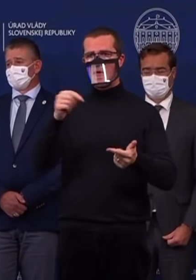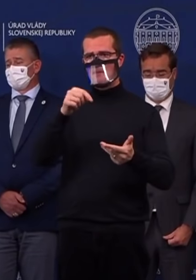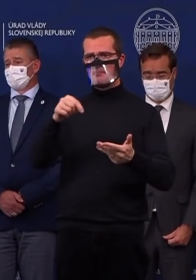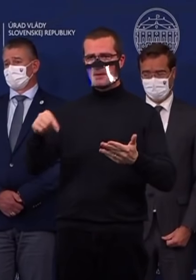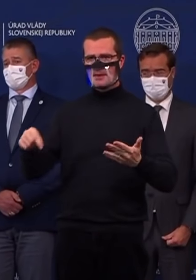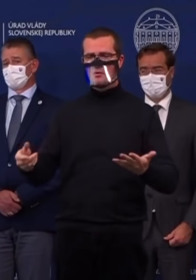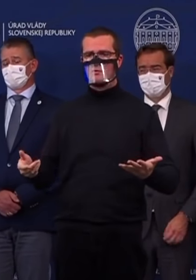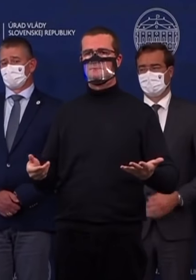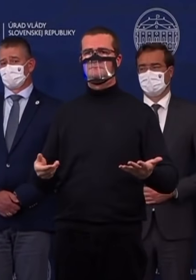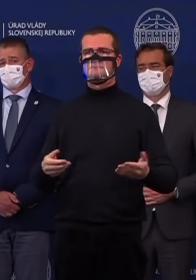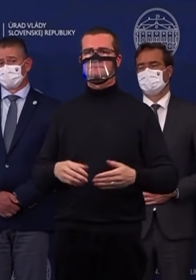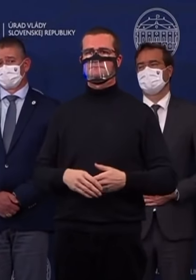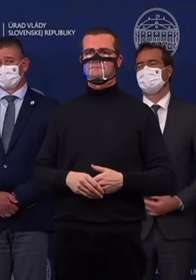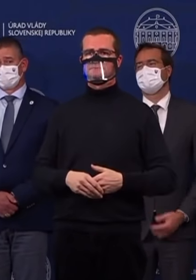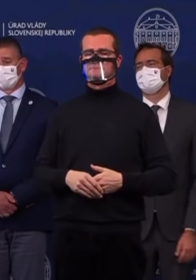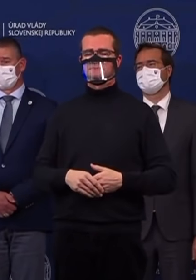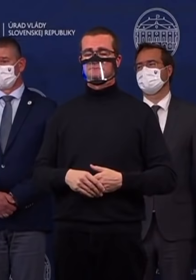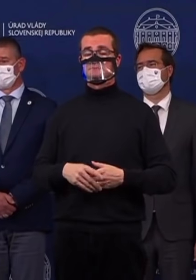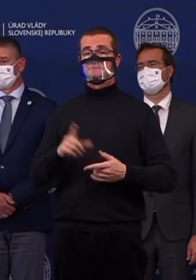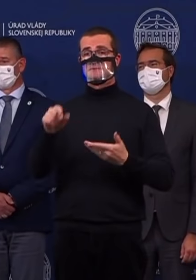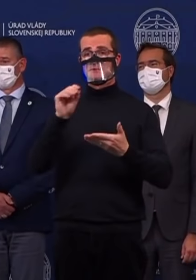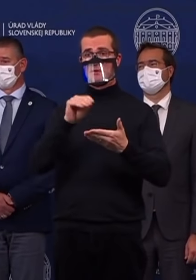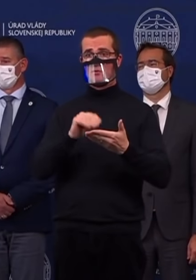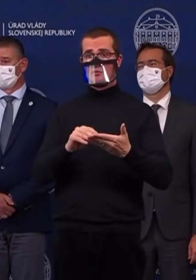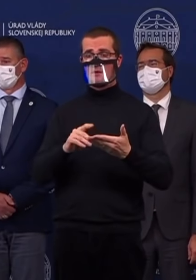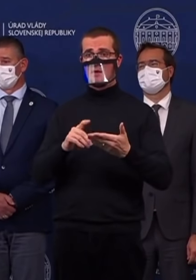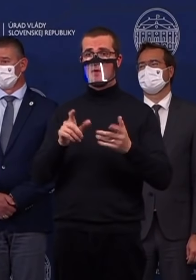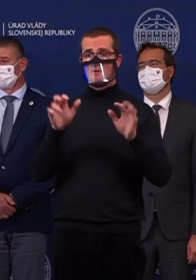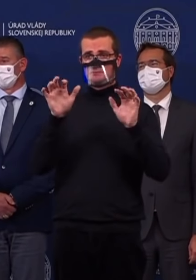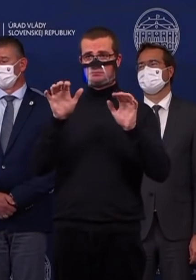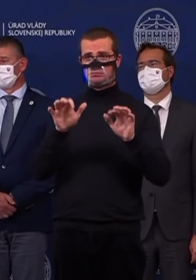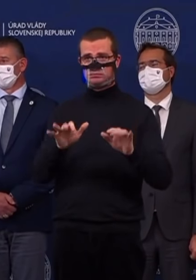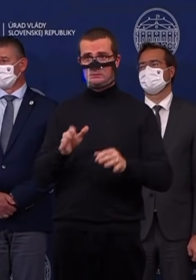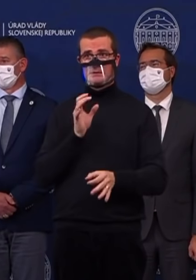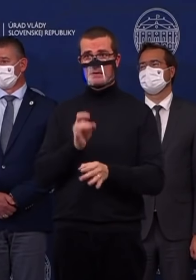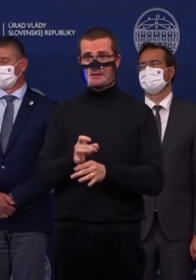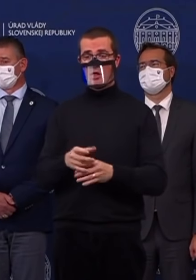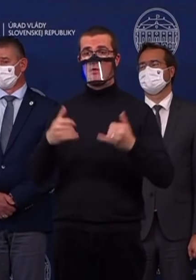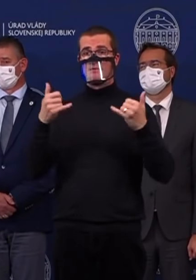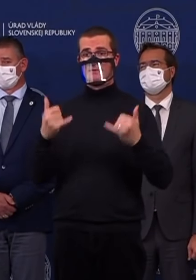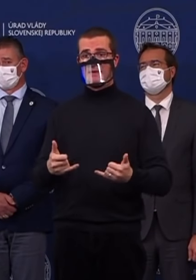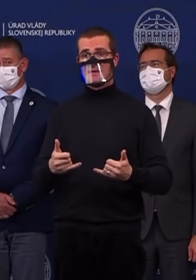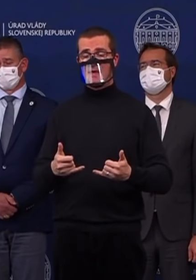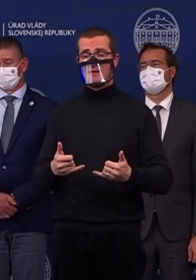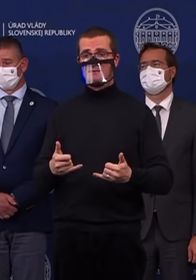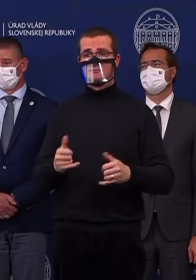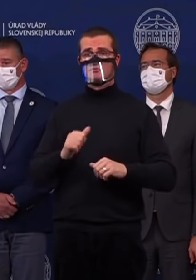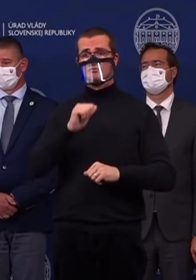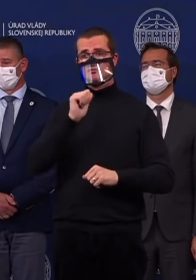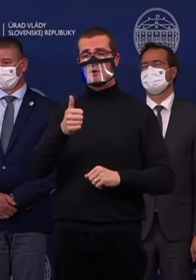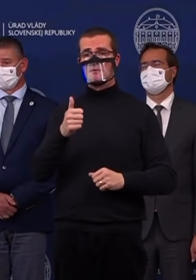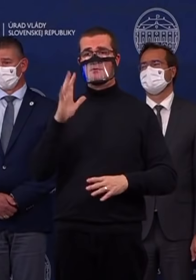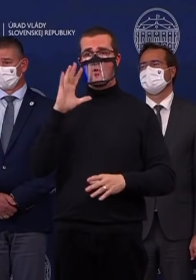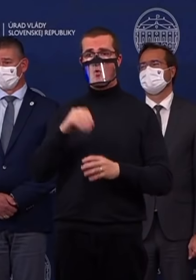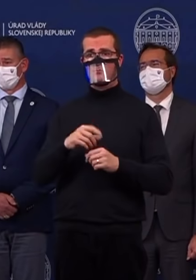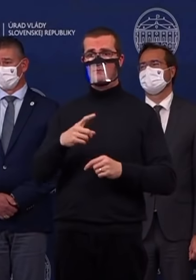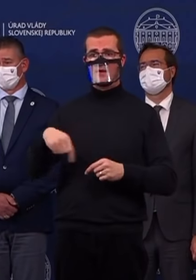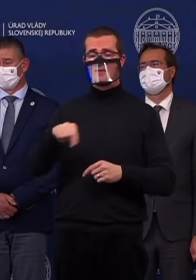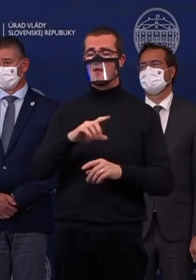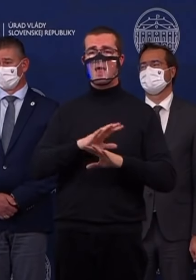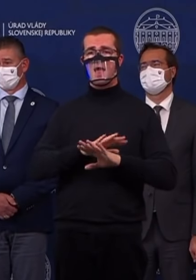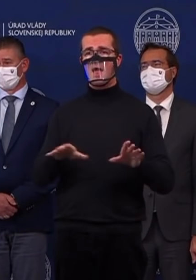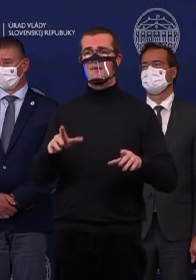alebo tuška a pero. Či tie údaje sa spracujú veľmi rýchlo. Dnes žiaden obyvateľ a